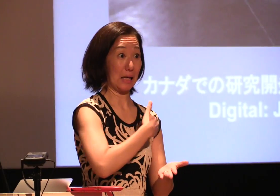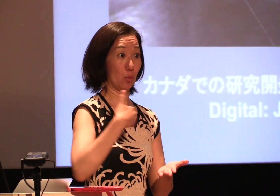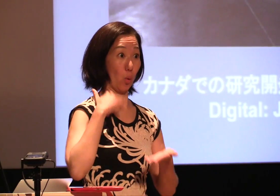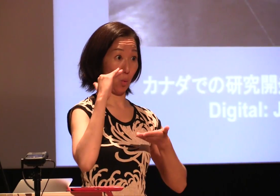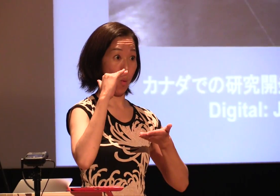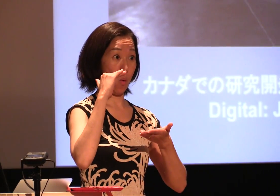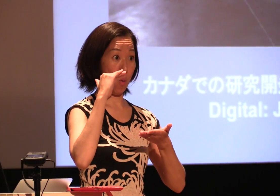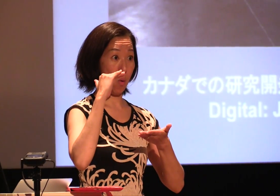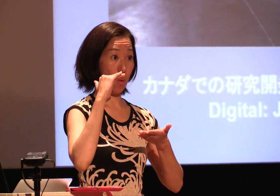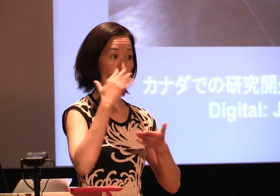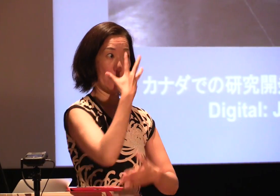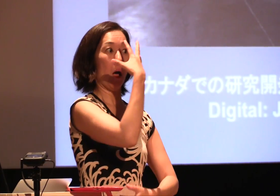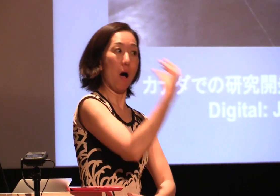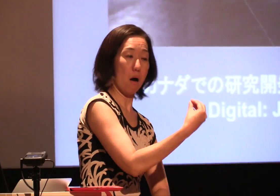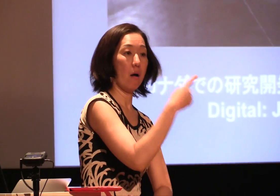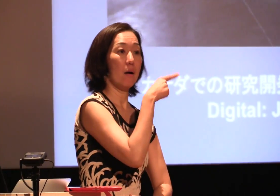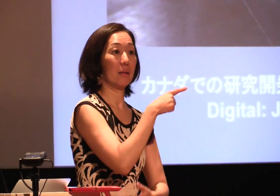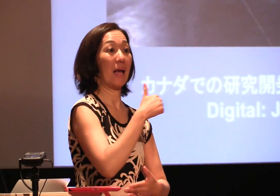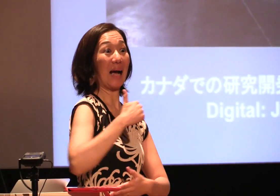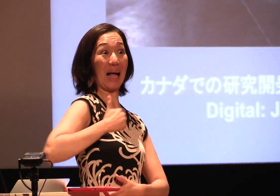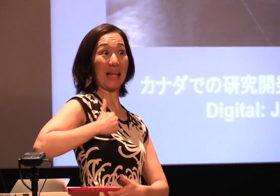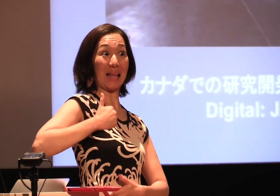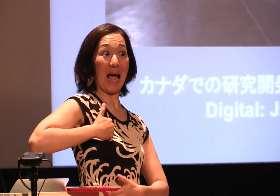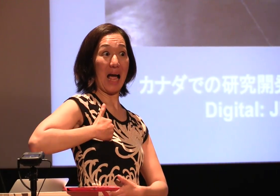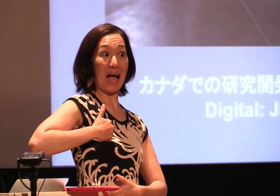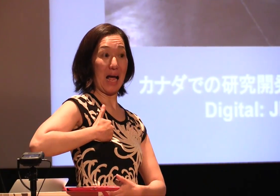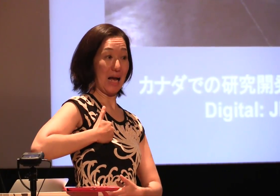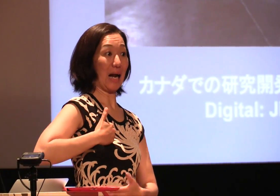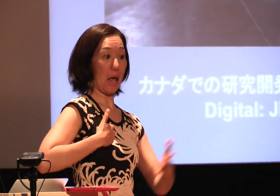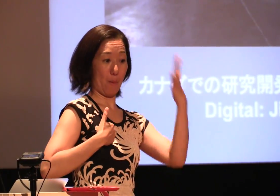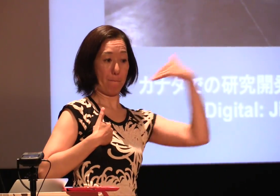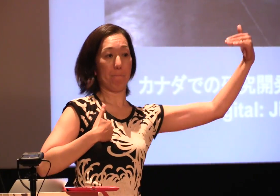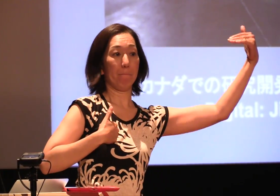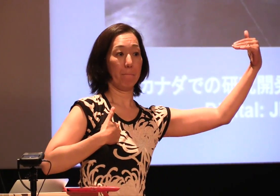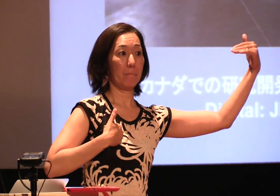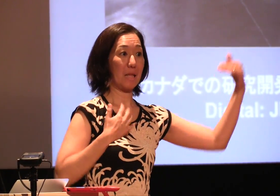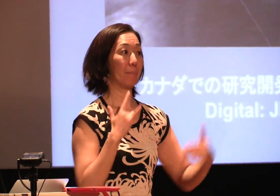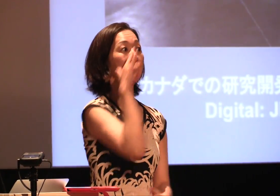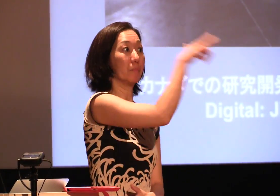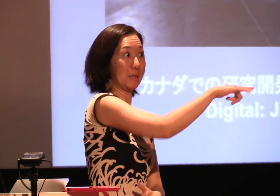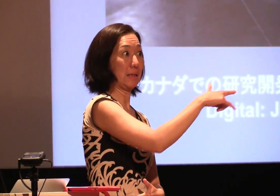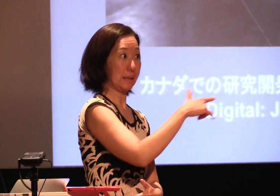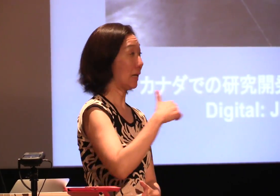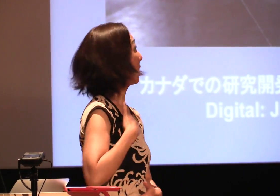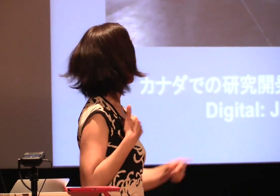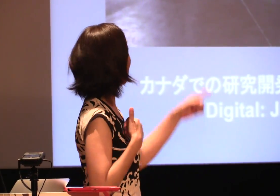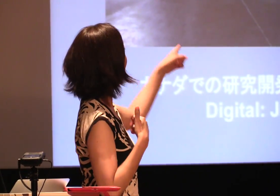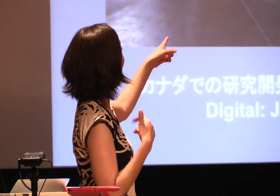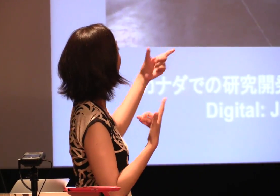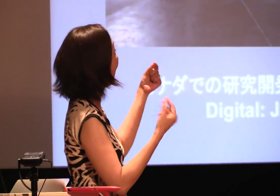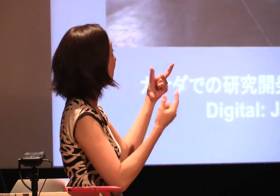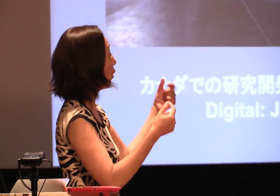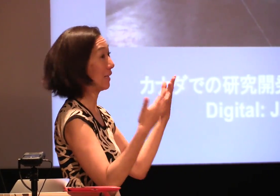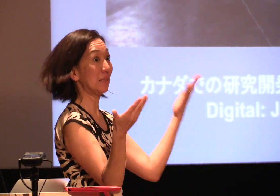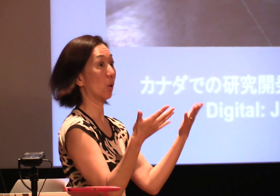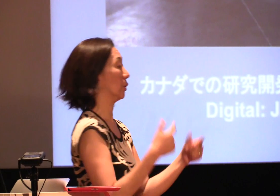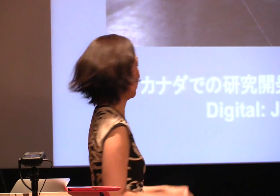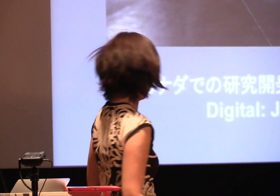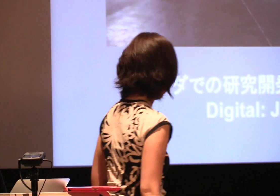講演内私だけができることということに着目してカナダの方から依頼がありましてカナダに行きました